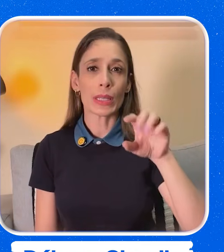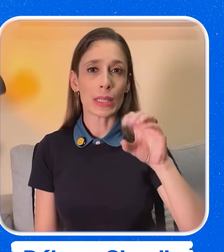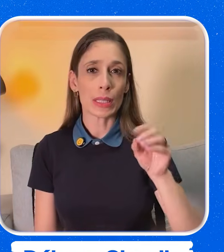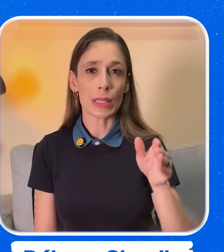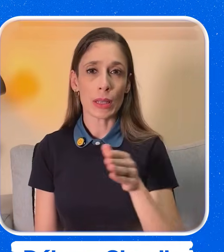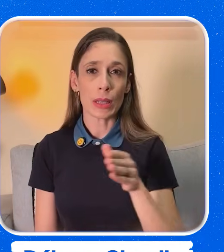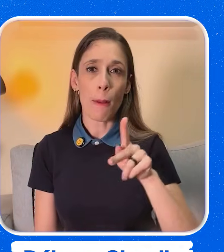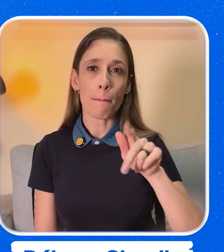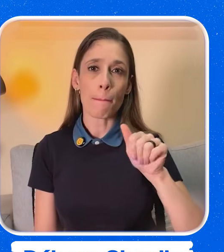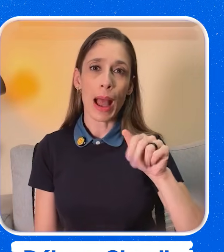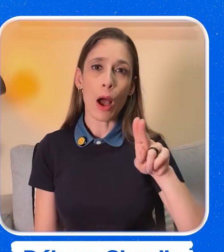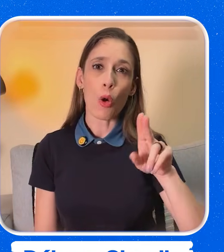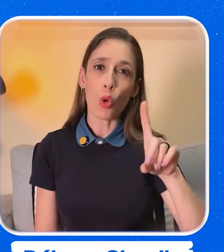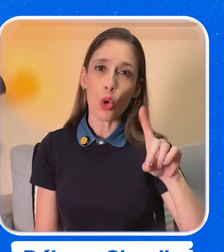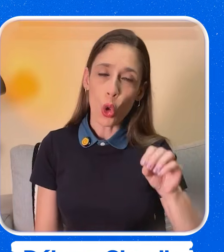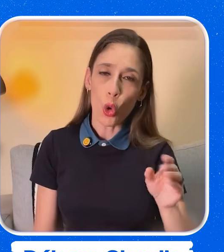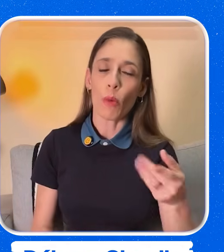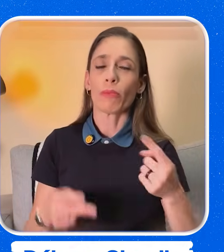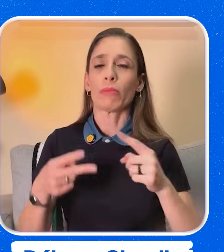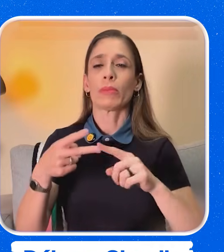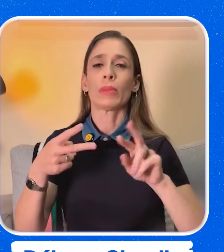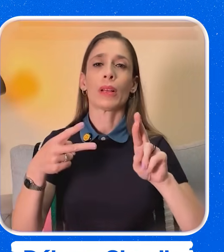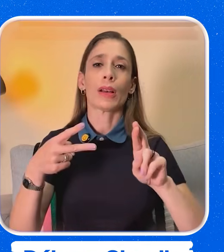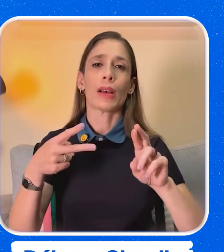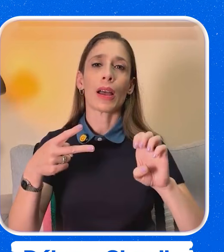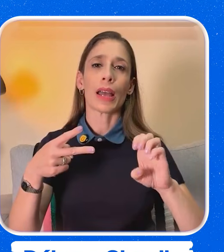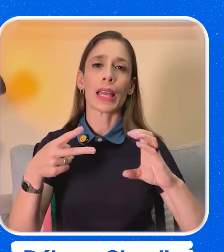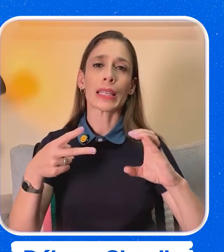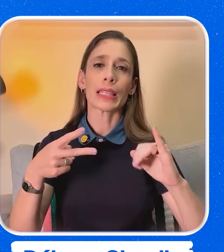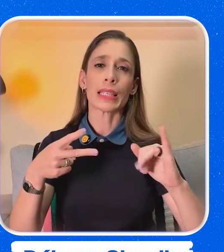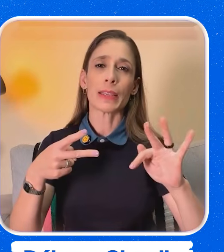Tatuei em Recife, Salvador,